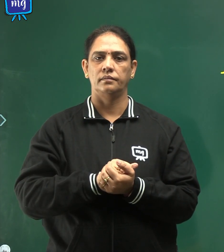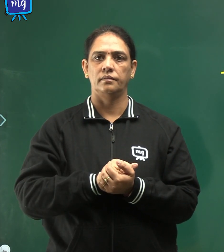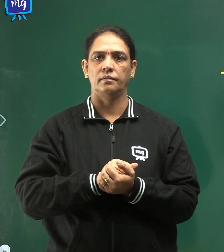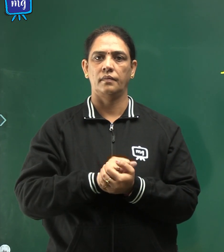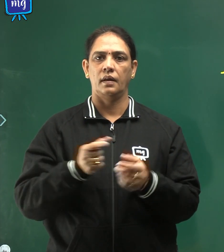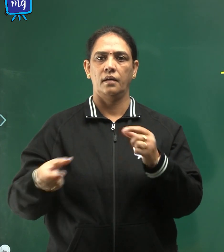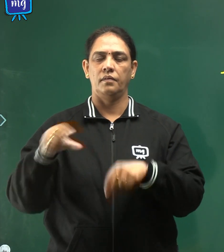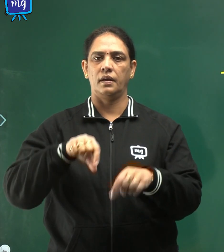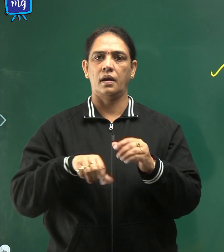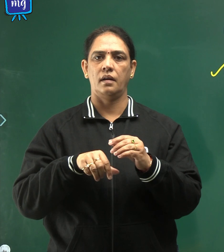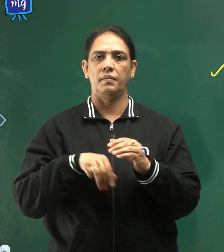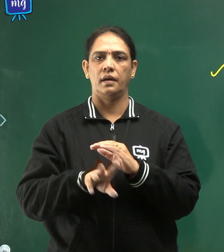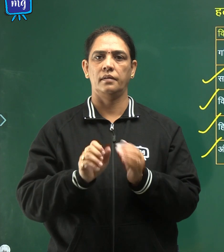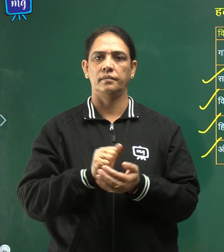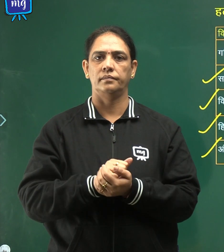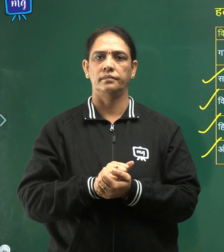विज्ञान में